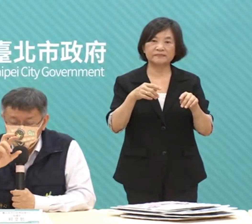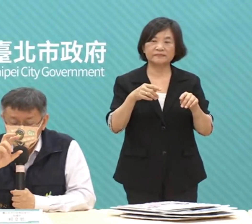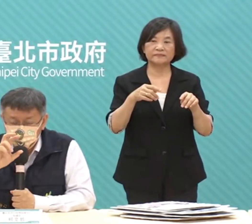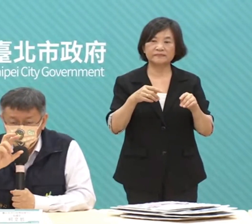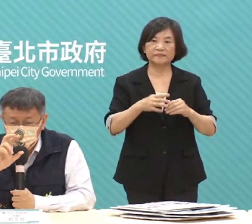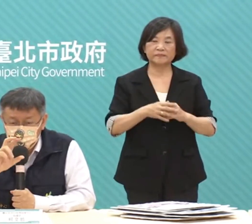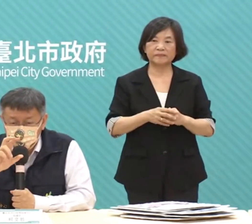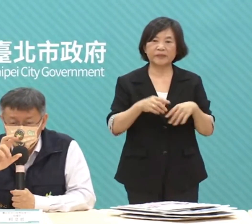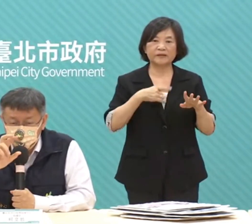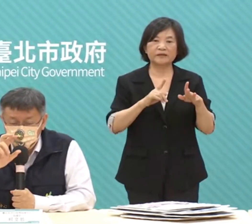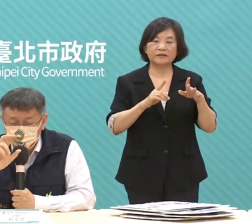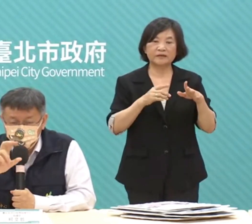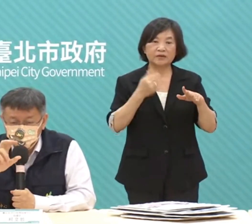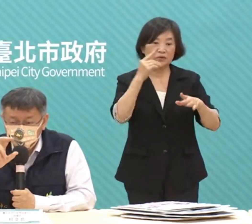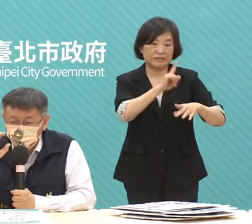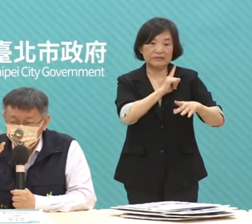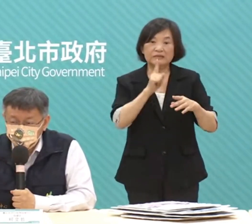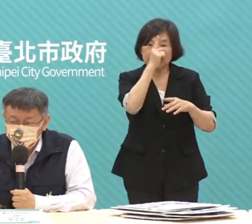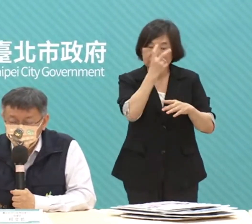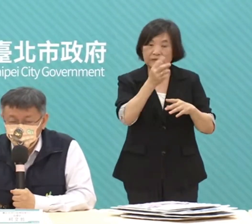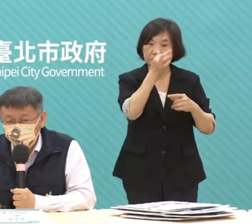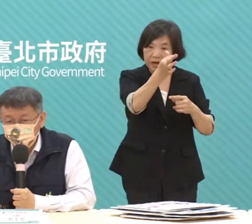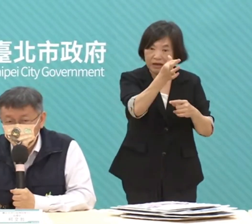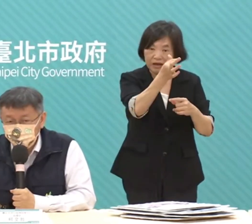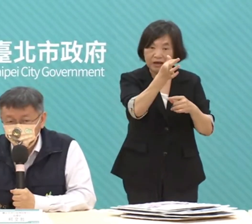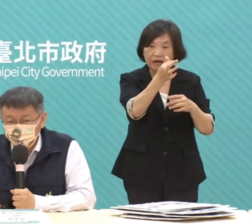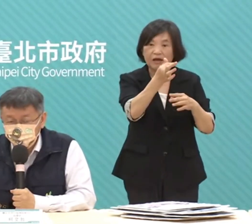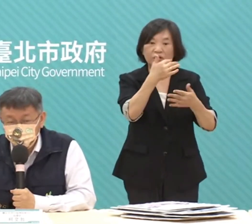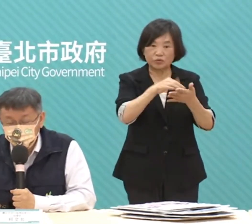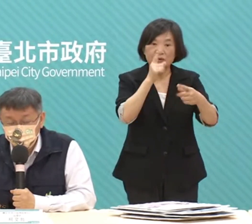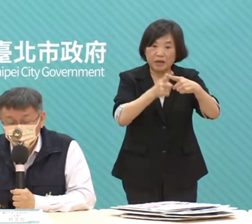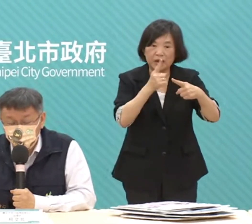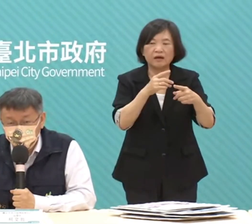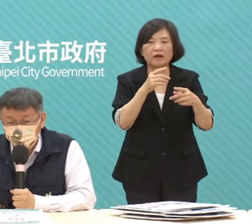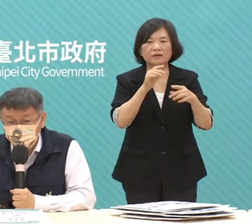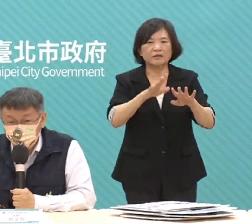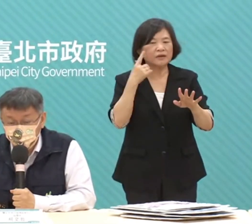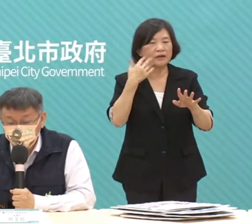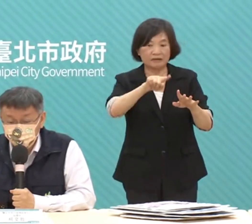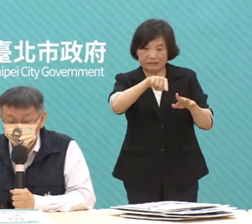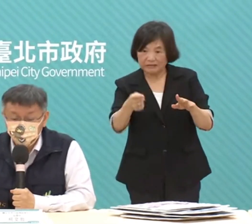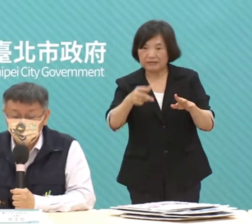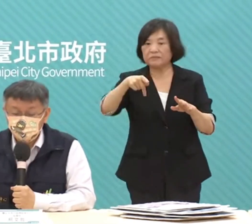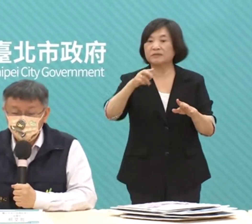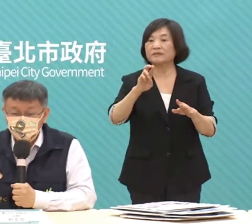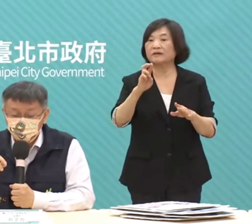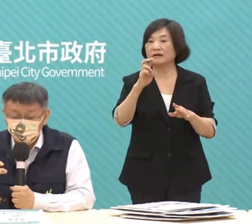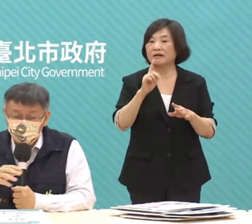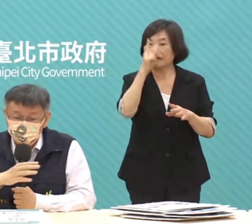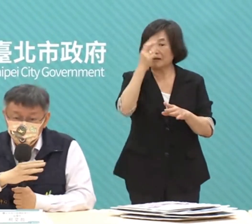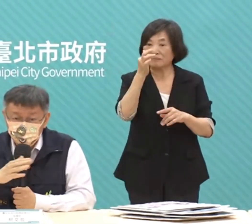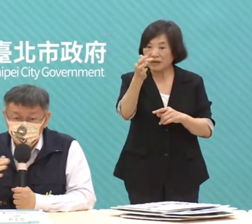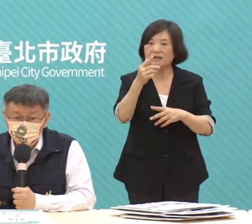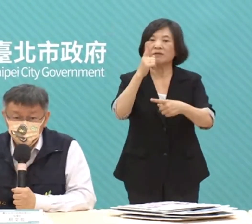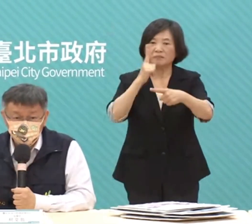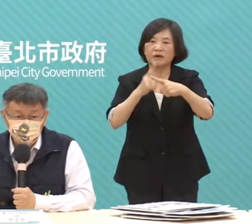要那个不能用快筛阳当作因素，一定要 PCR， 不是只有 PCR 阳，还要得到法律认证。问题